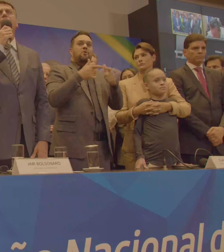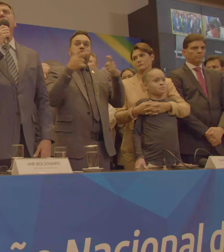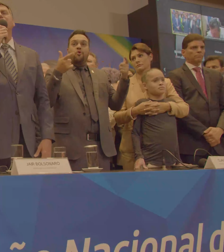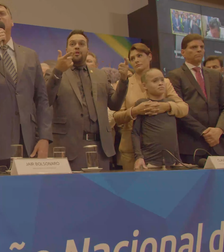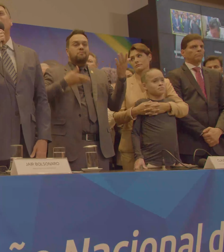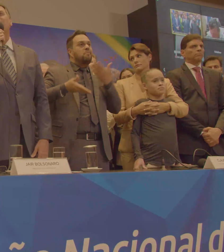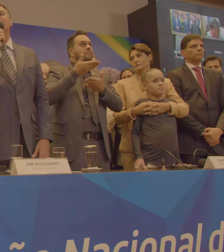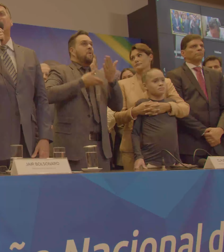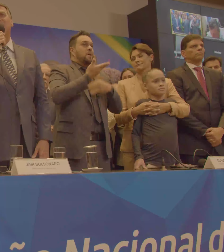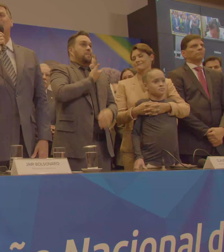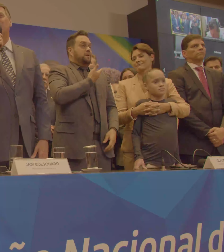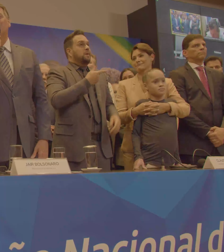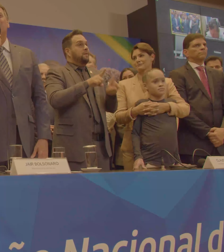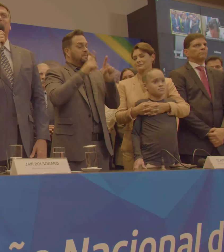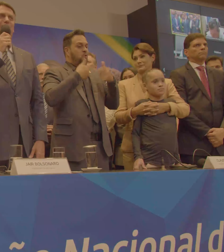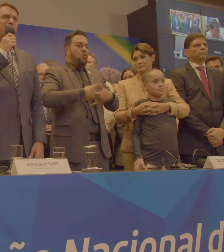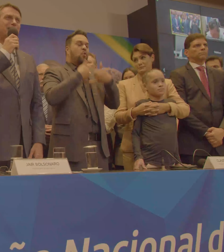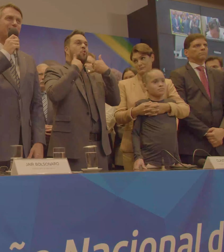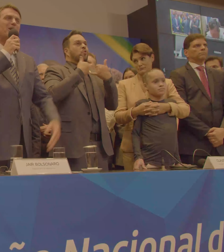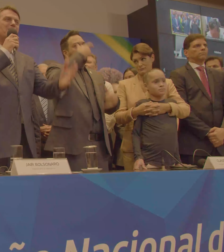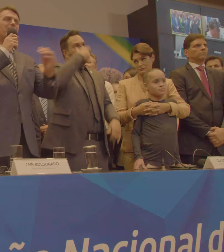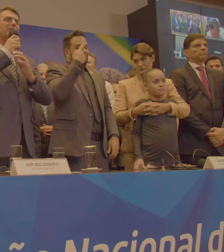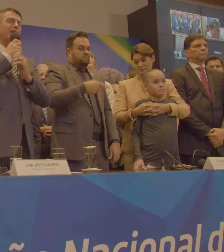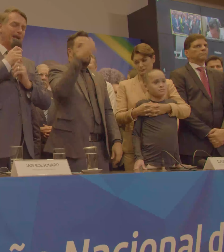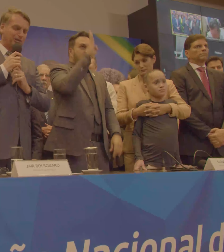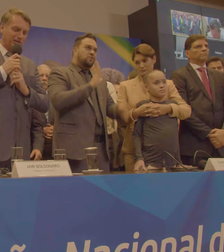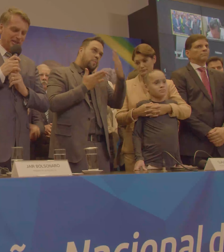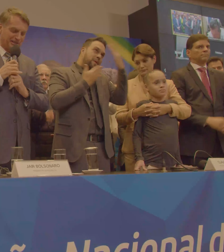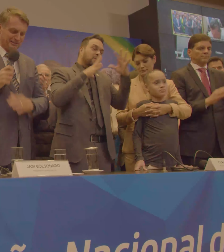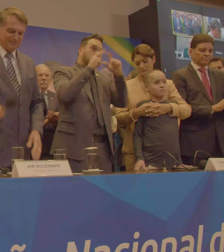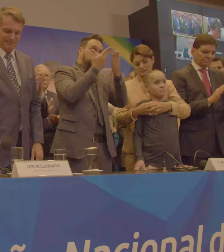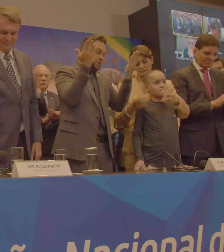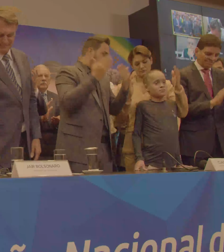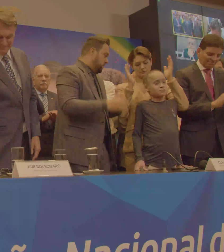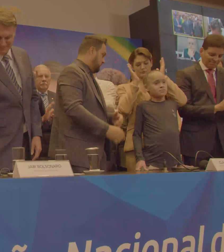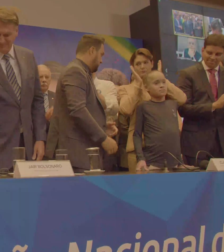aqui, e também um grande orgulho de ser brasileiro. Muito obrigado a todos.